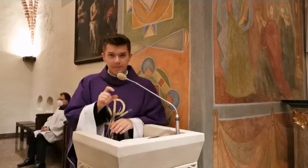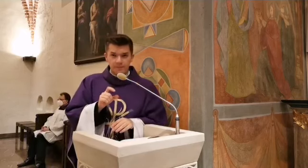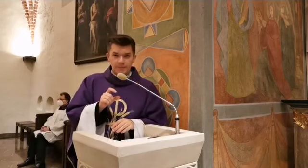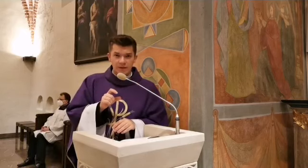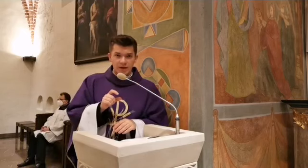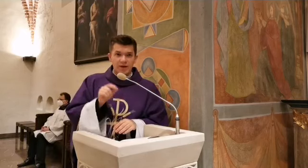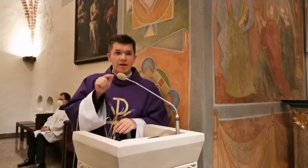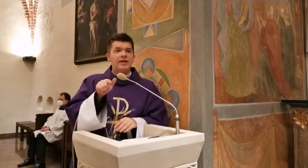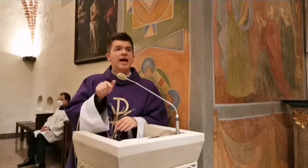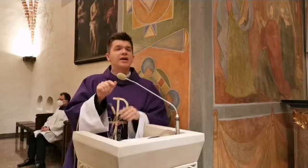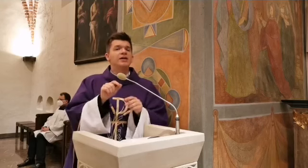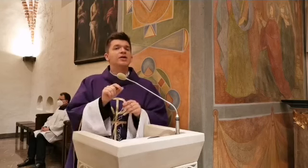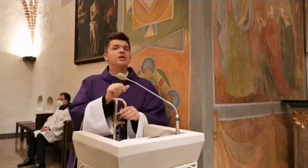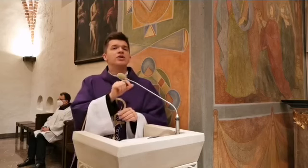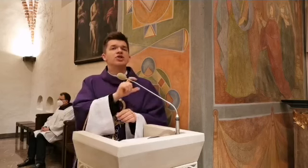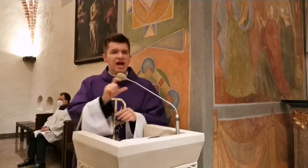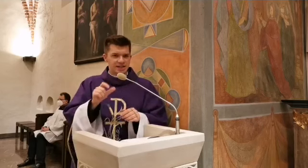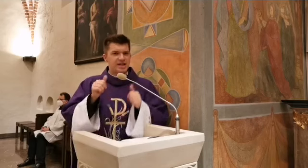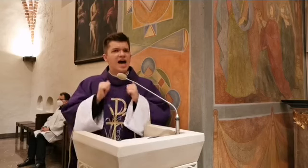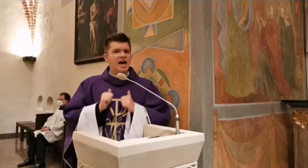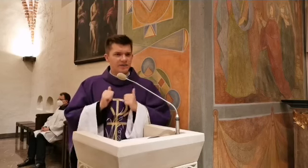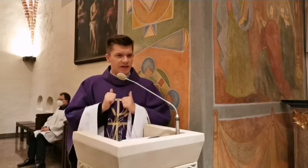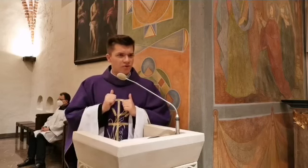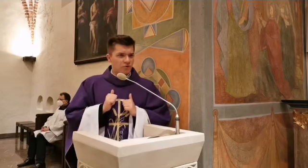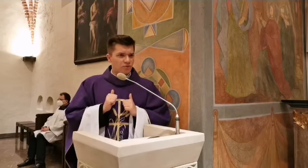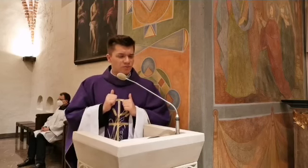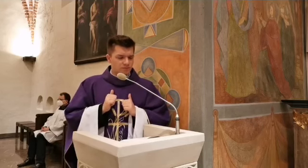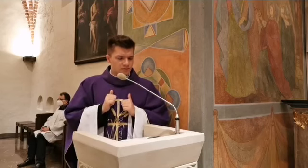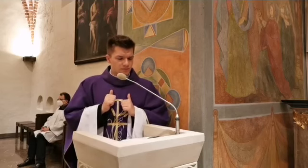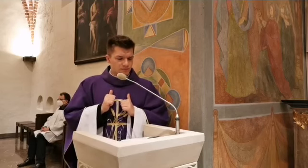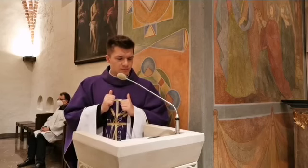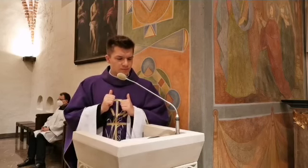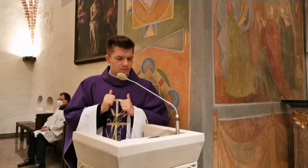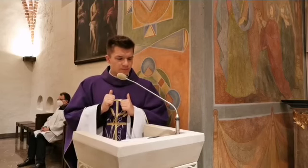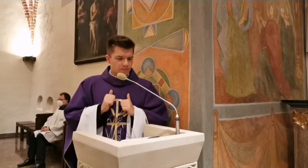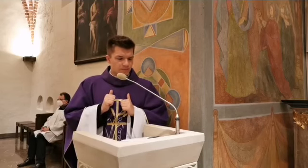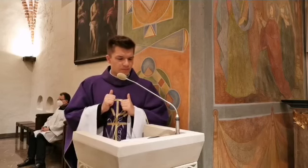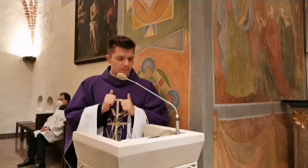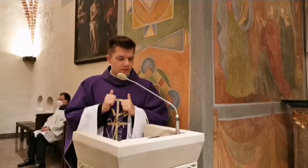Czy ten czas Adwentu